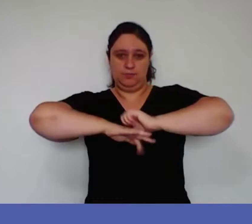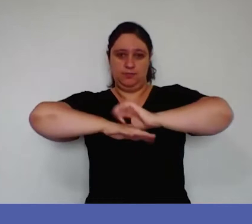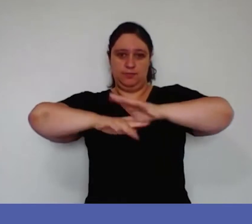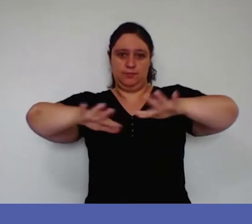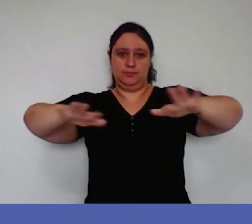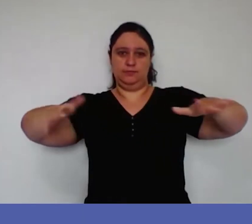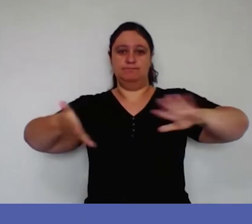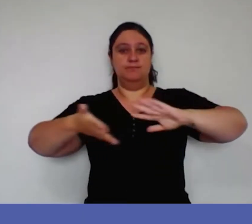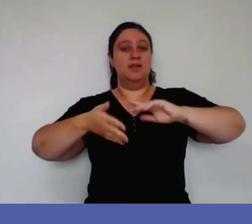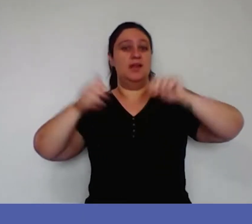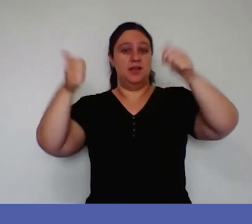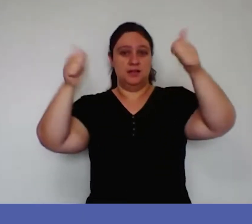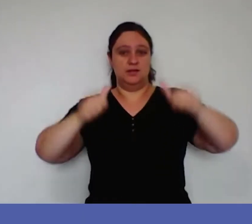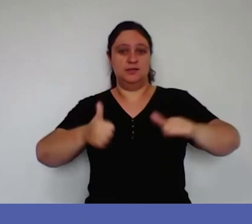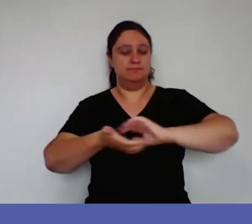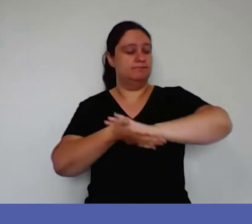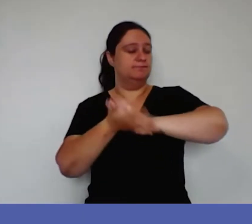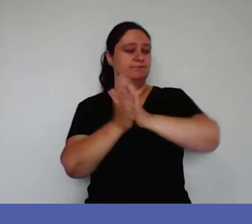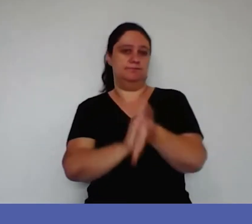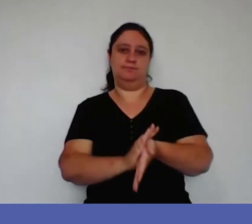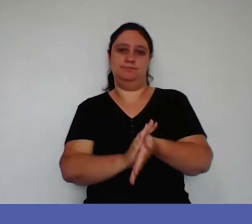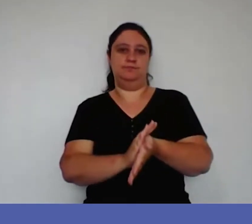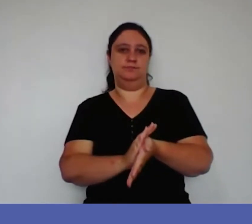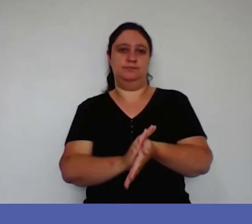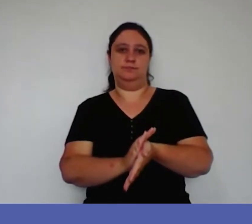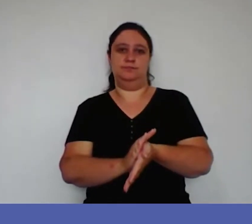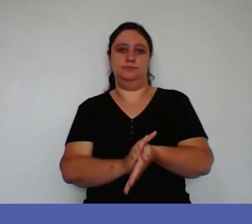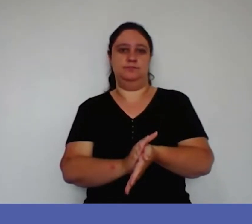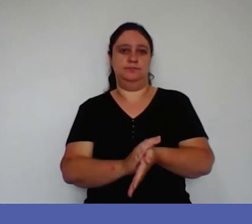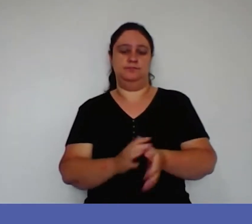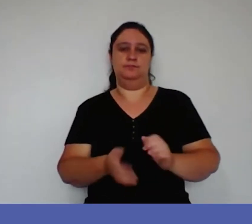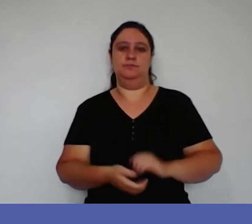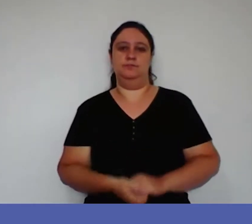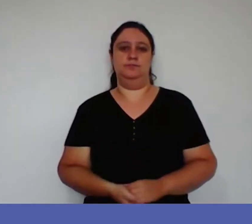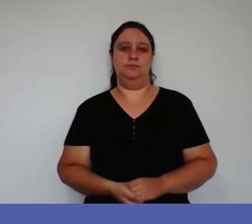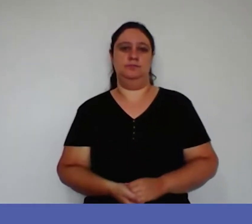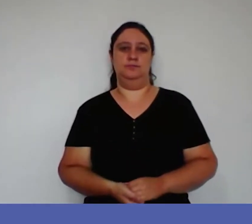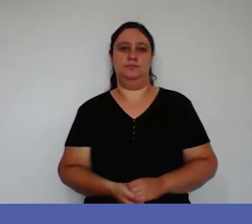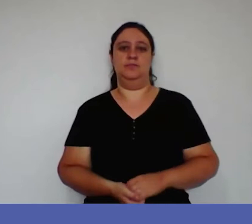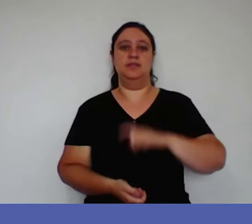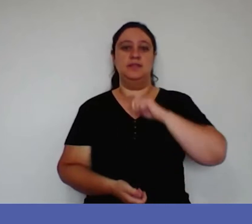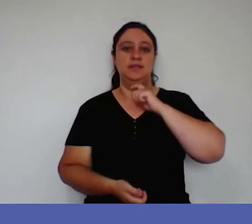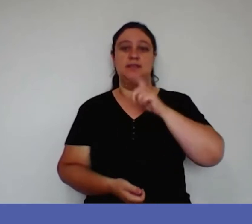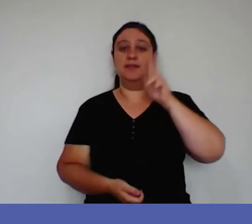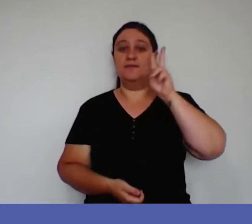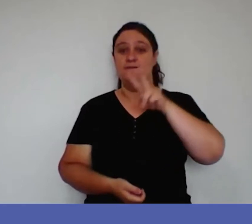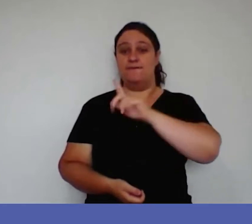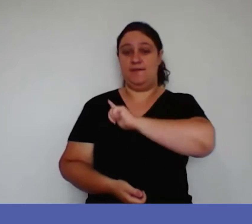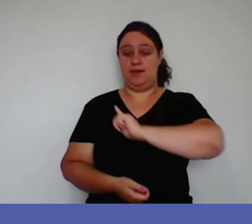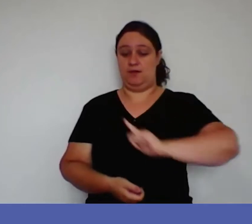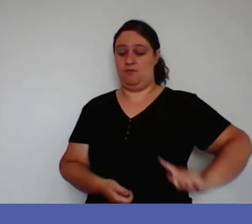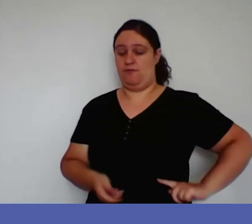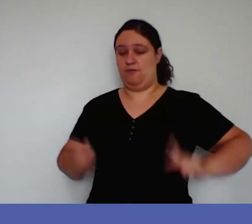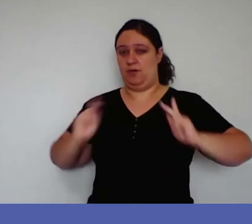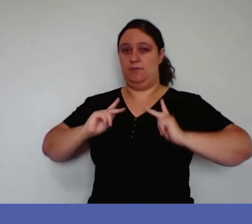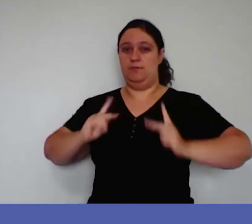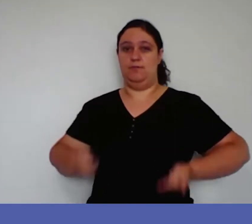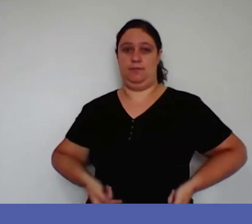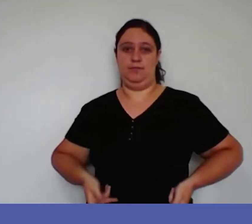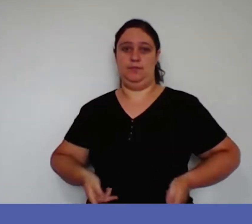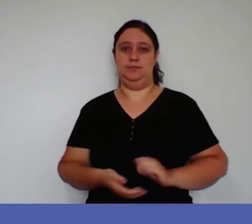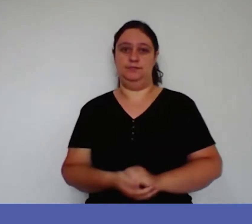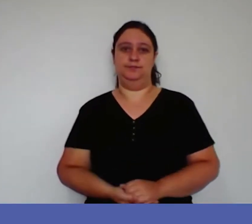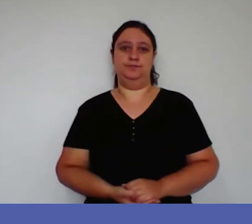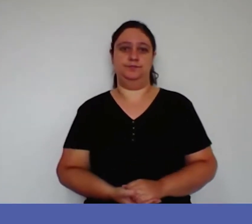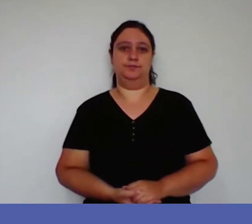nenhum vestígio. Ninguém mais vai ver nenhum vestígio do governo humano. Hoje nós temos aqui, né, uma